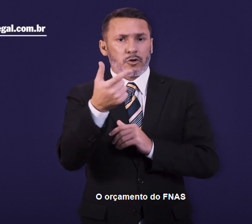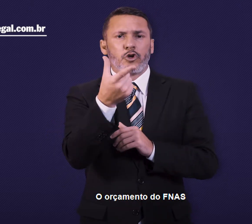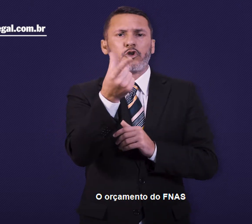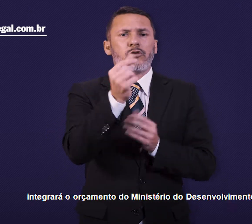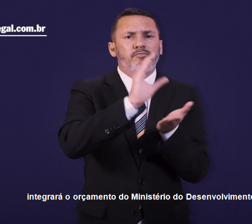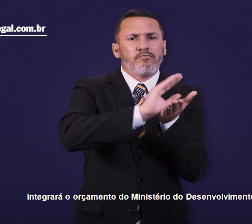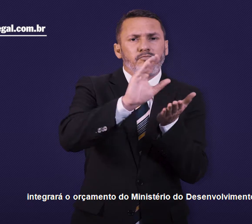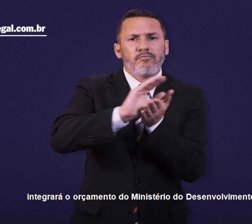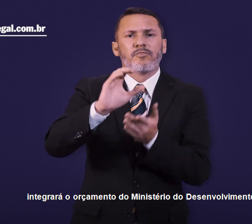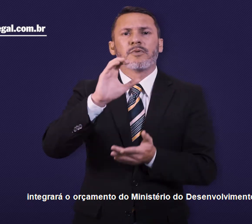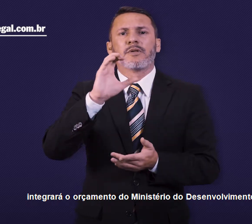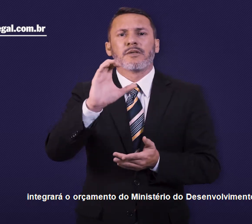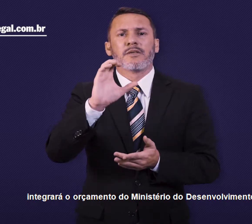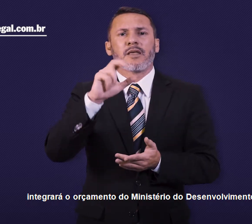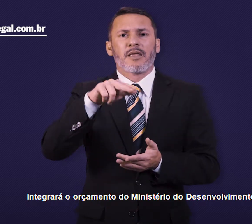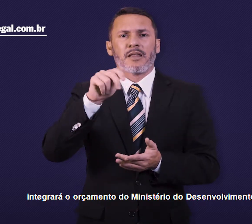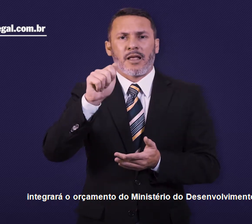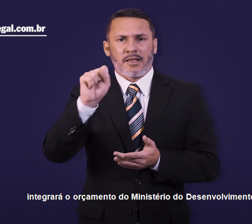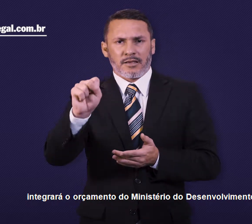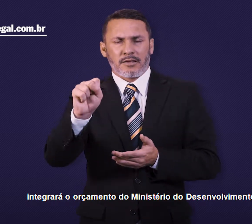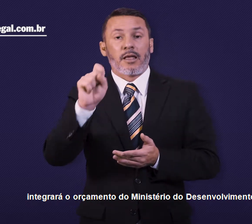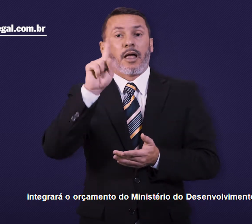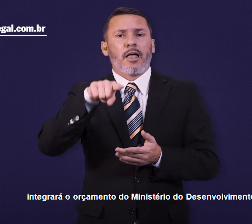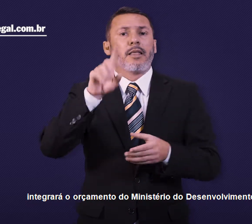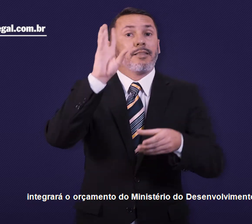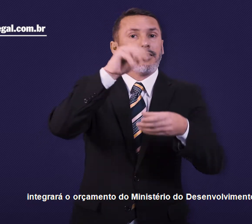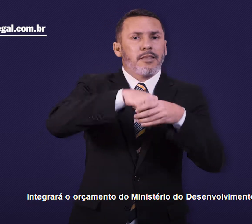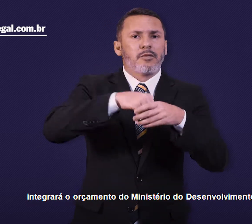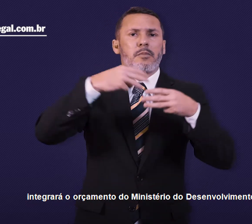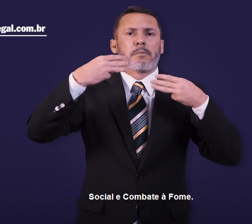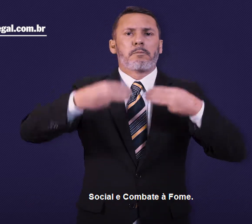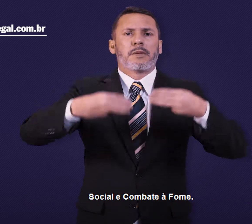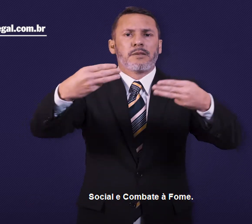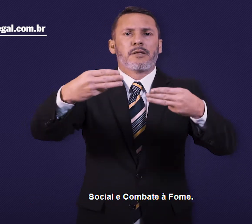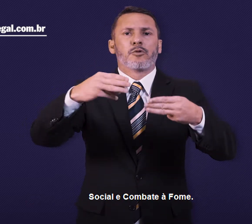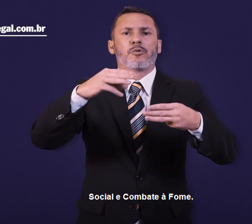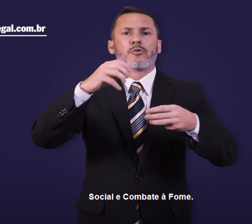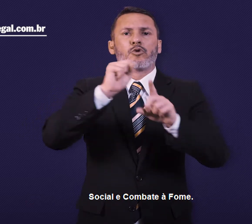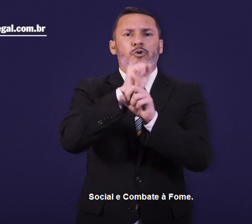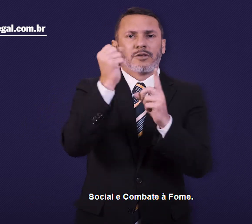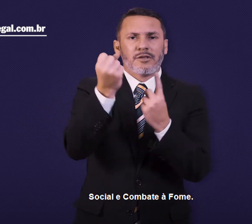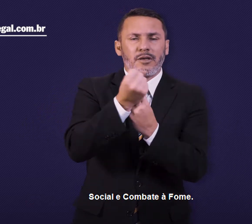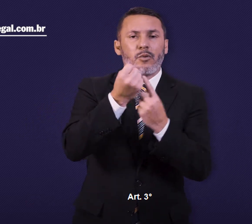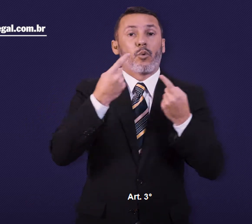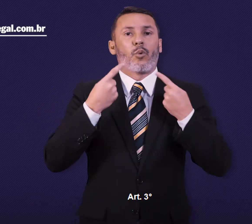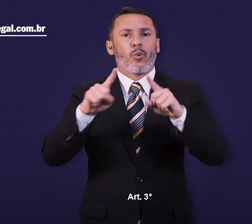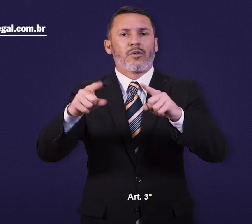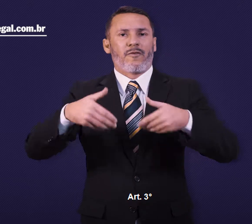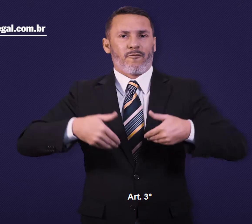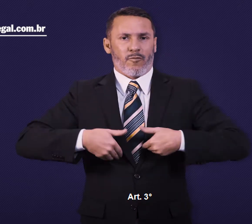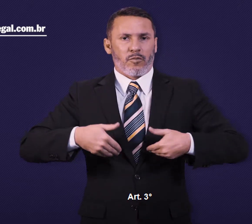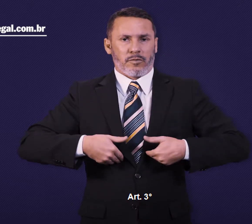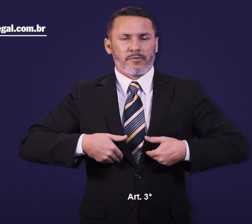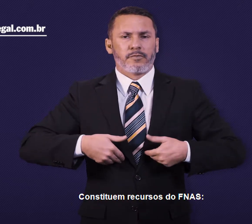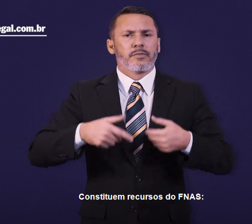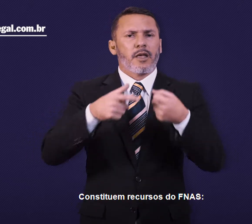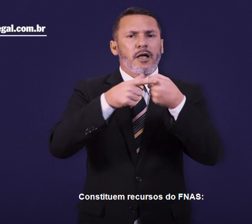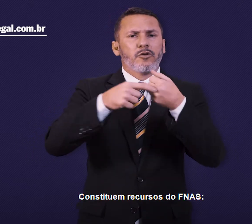FNAS integrará o orçamento do Ministério do Desenvolvimento Social e Combate à Fome. Artigo 3º.